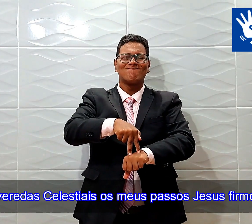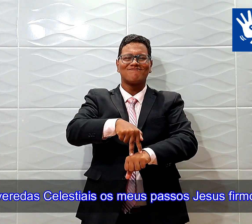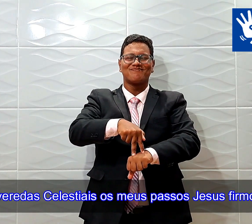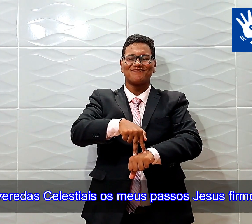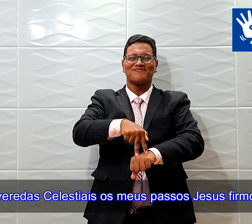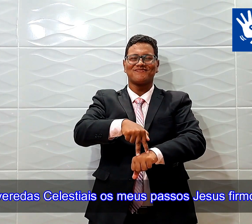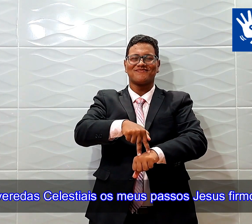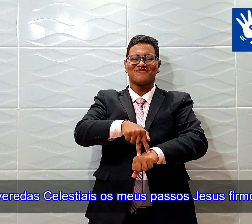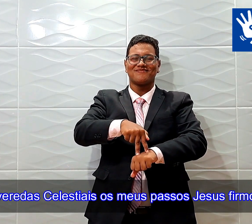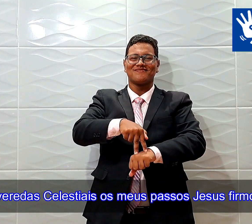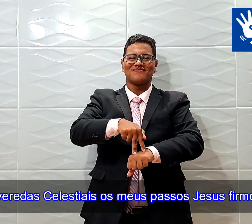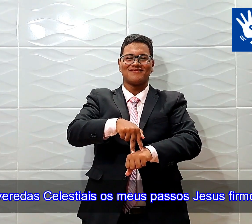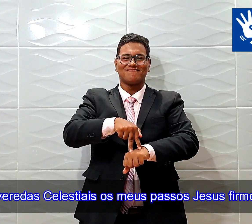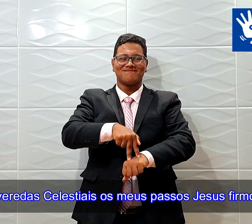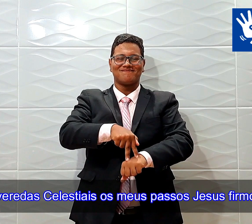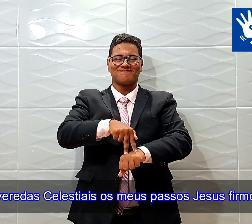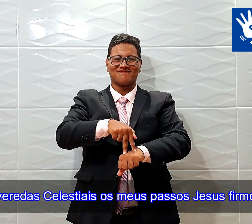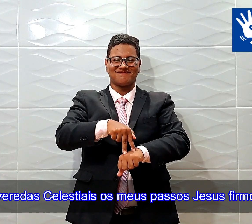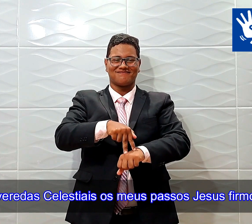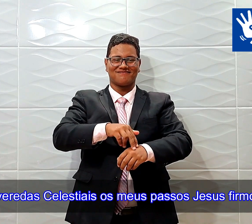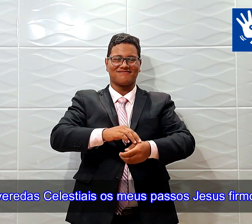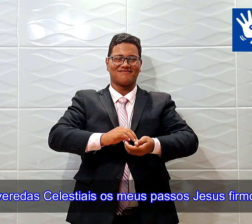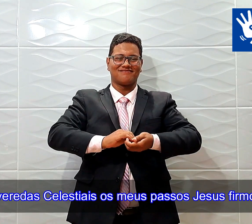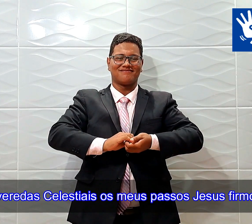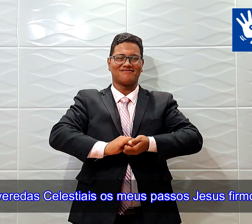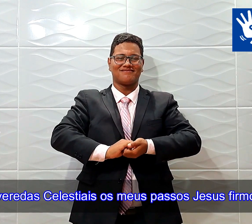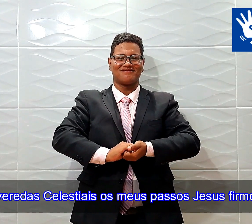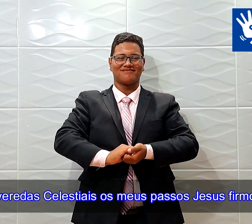passos Jesus firmou.